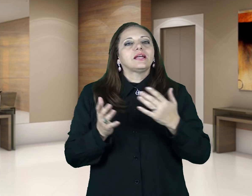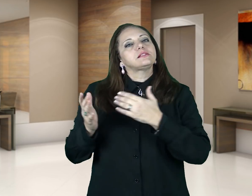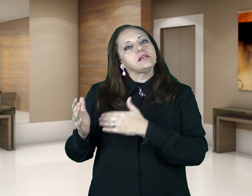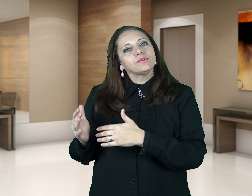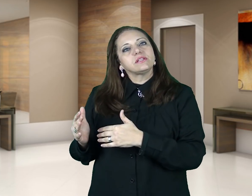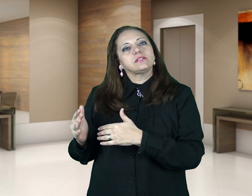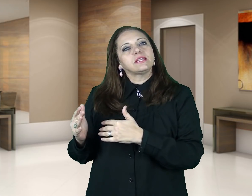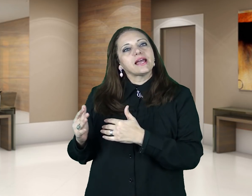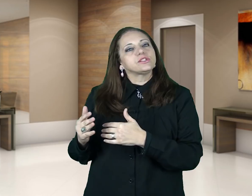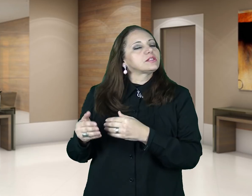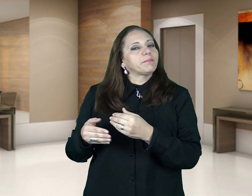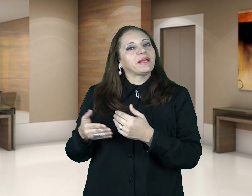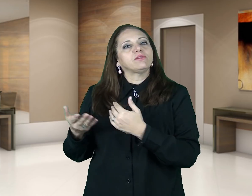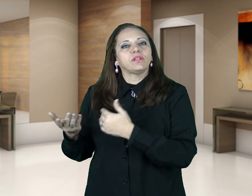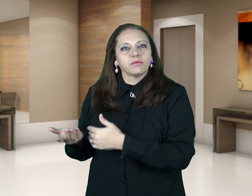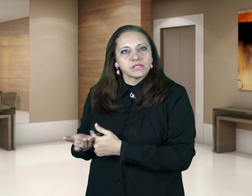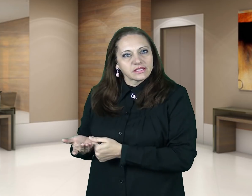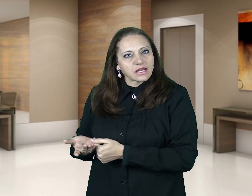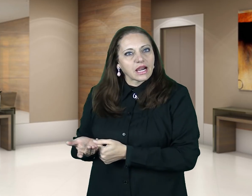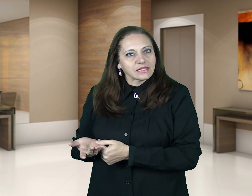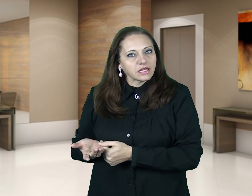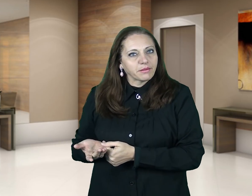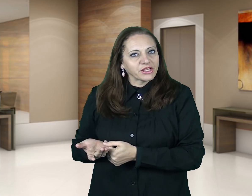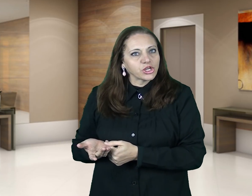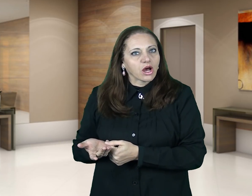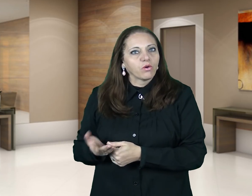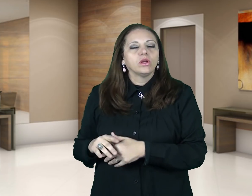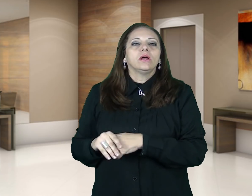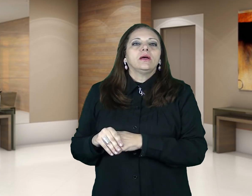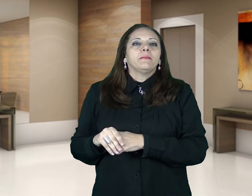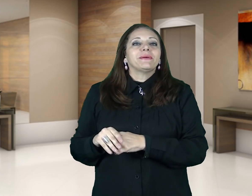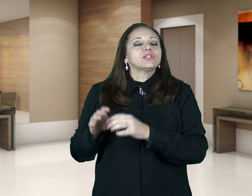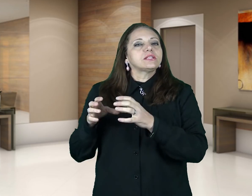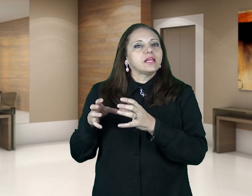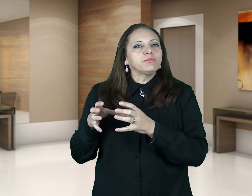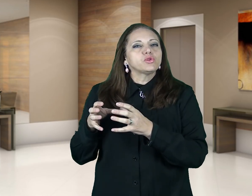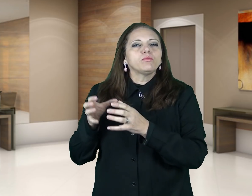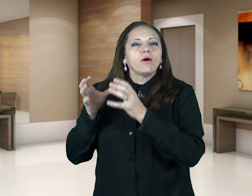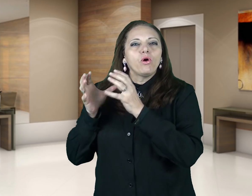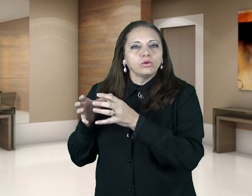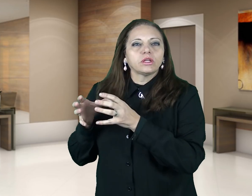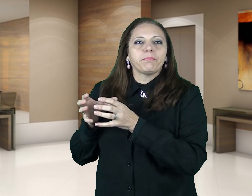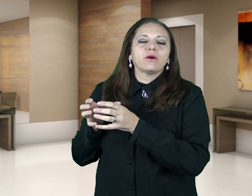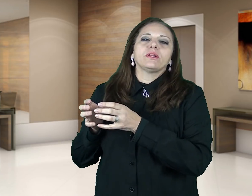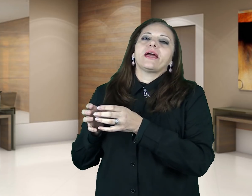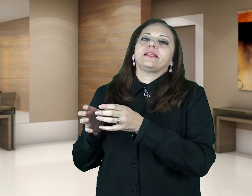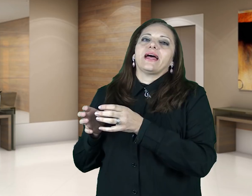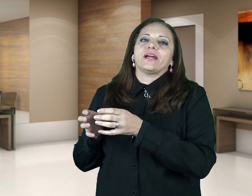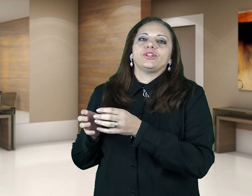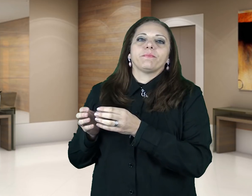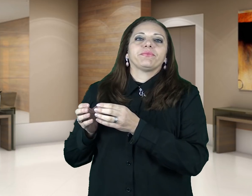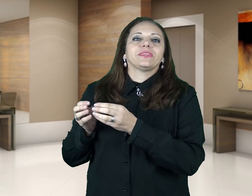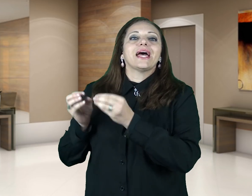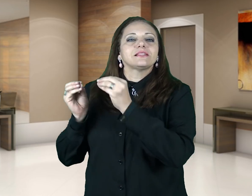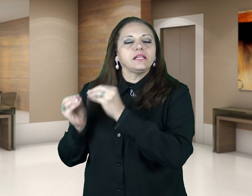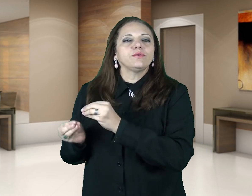nas línguas de sinais nós também não temos essa classe gramatical. Mas nós temos uma outra peculiaridade das línguas